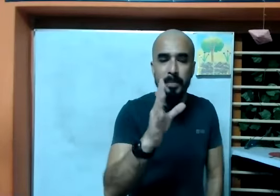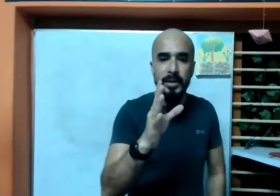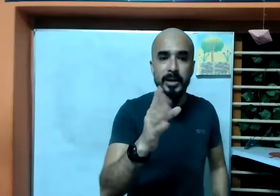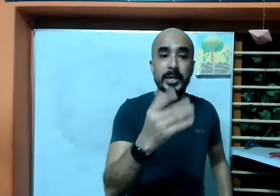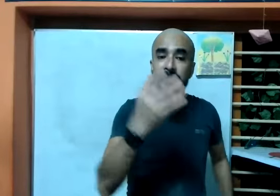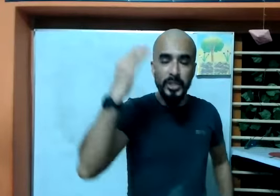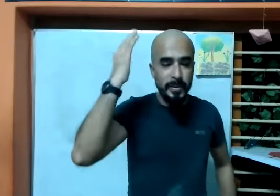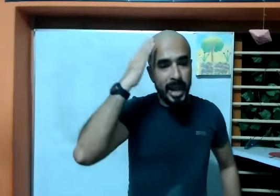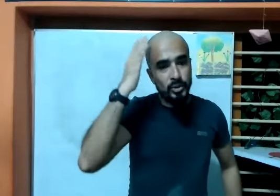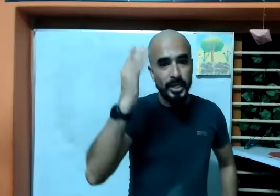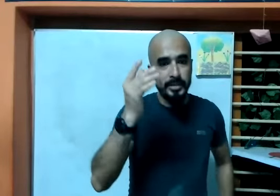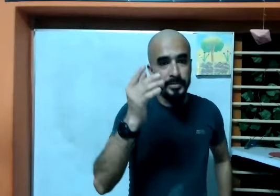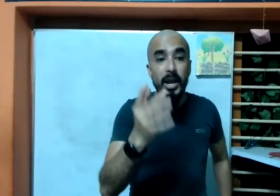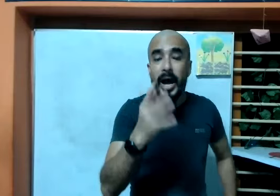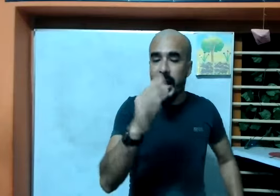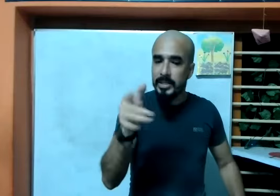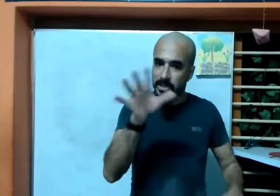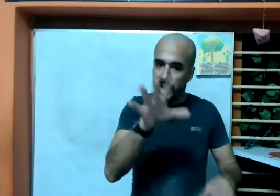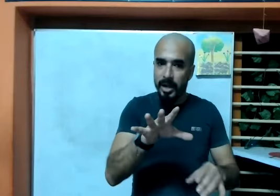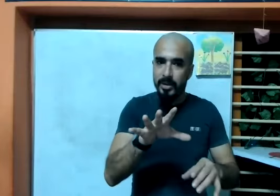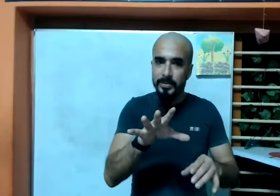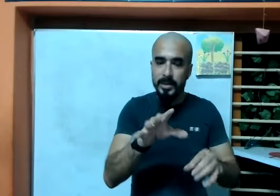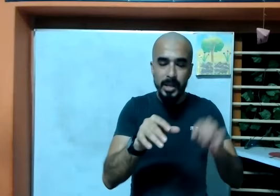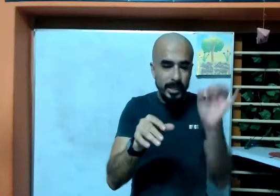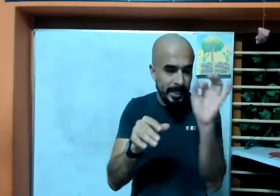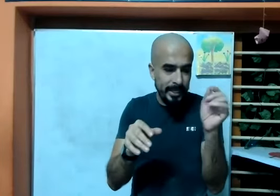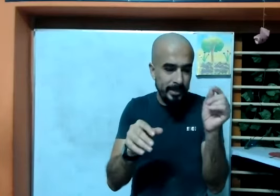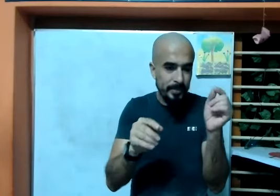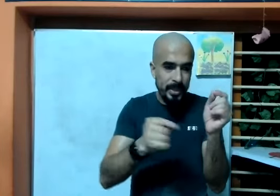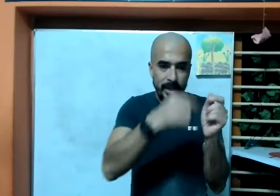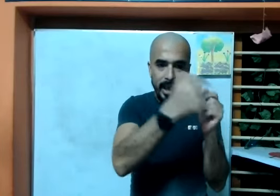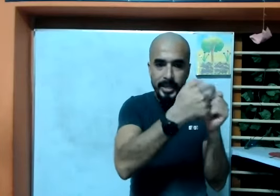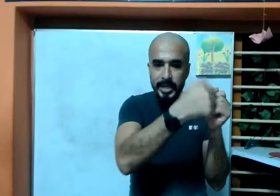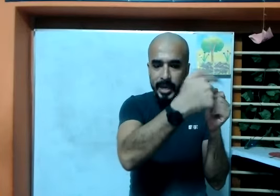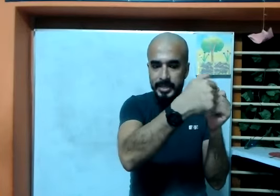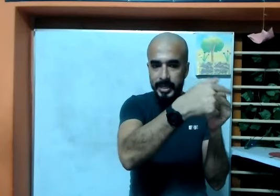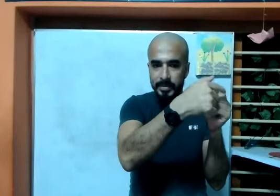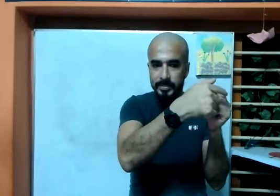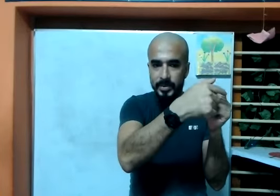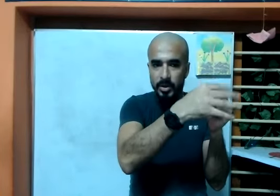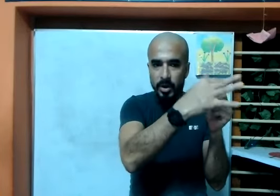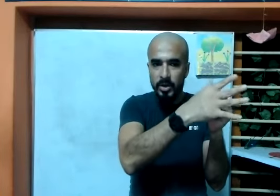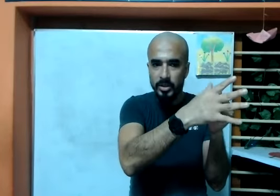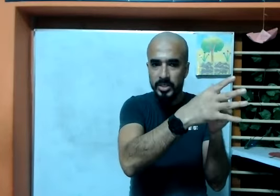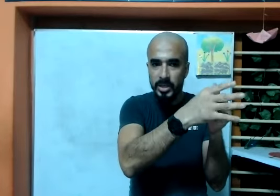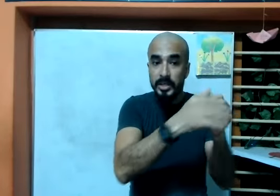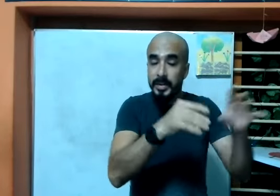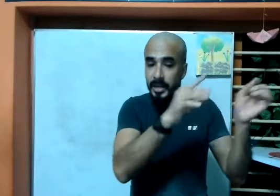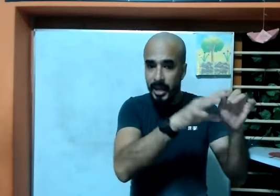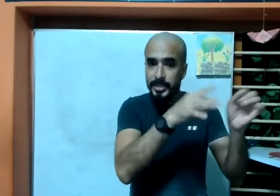মাদার ইফ যদি আমি নাও জানি আই আস্ক জারাব হি লাইকড আইসক্রিম অর নট তাহলে হি লাইকড অর